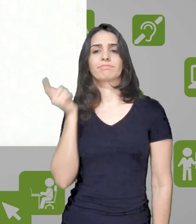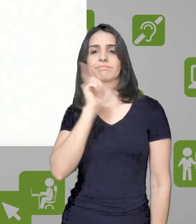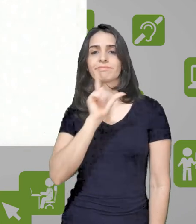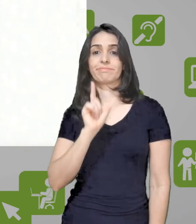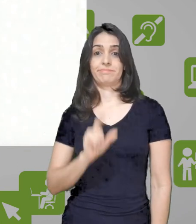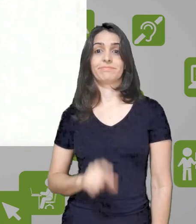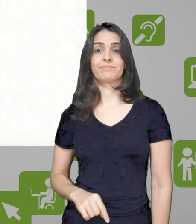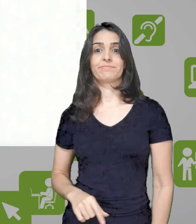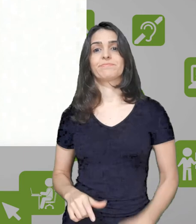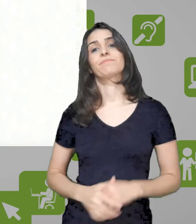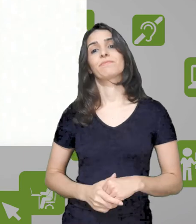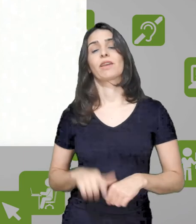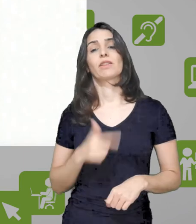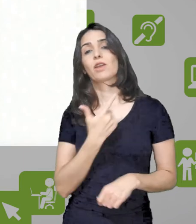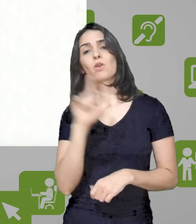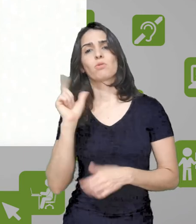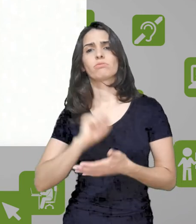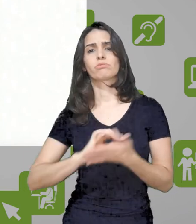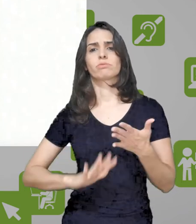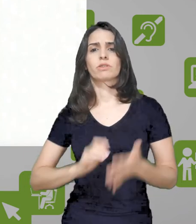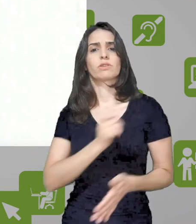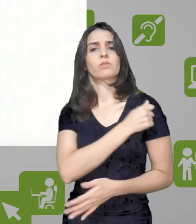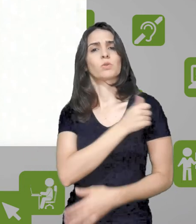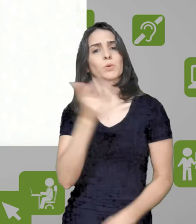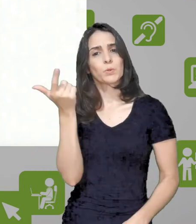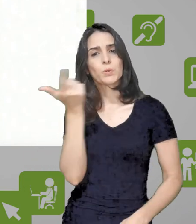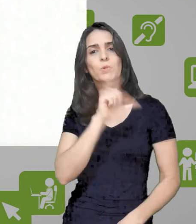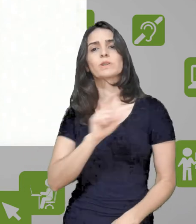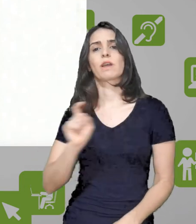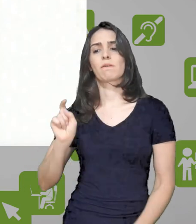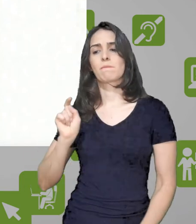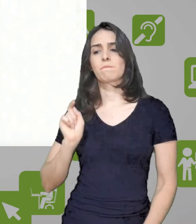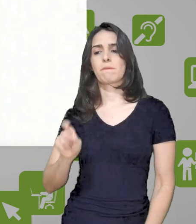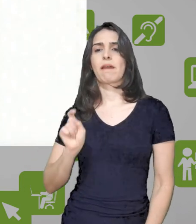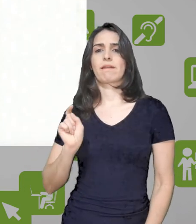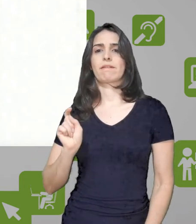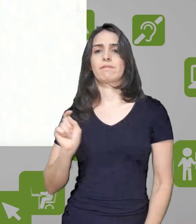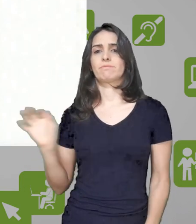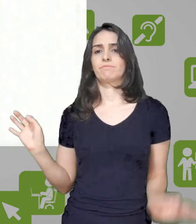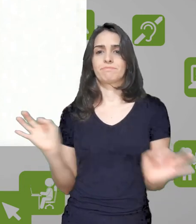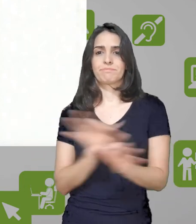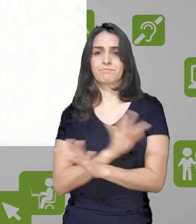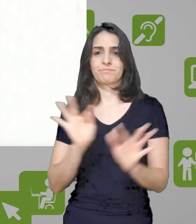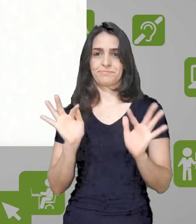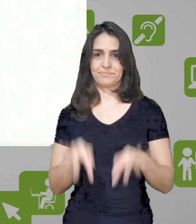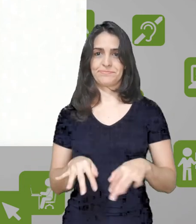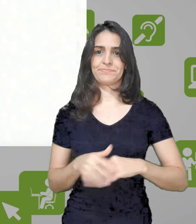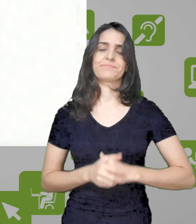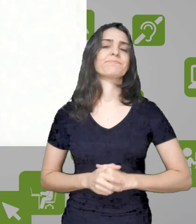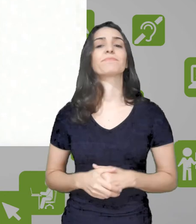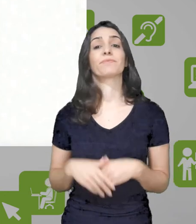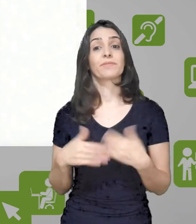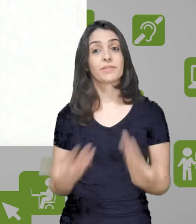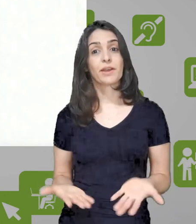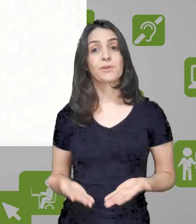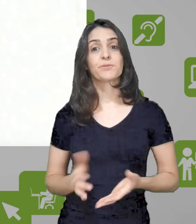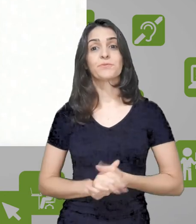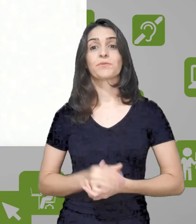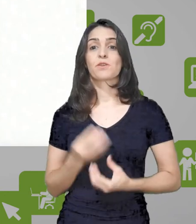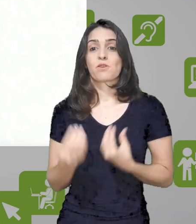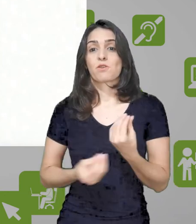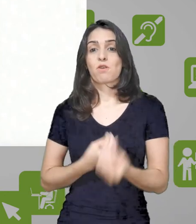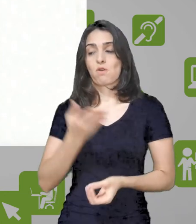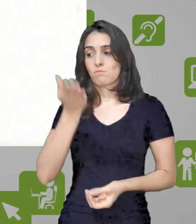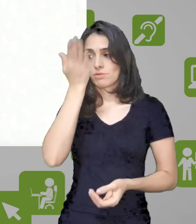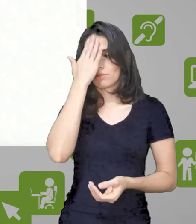ou mostrar a atividade como concluída quando as condições forem satisfeitas. E aí eu vou marcar as condições. Nesse caso